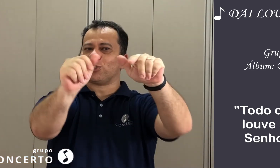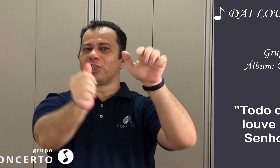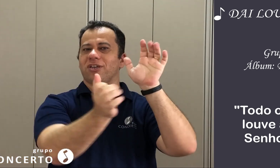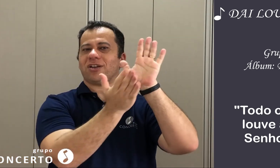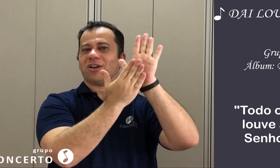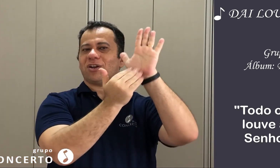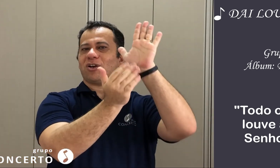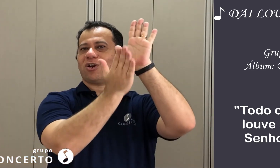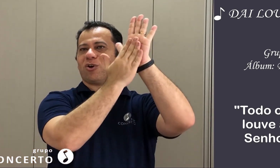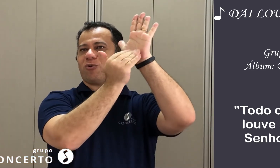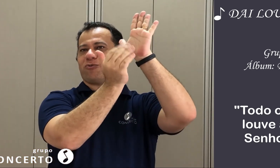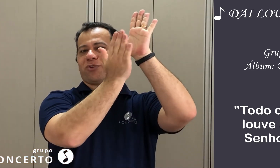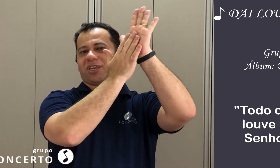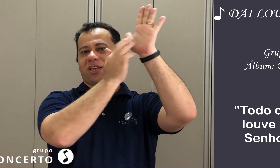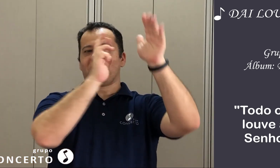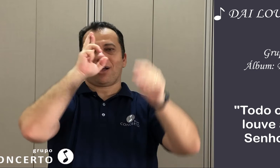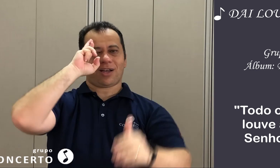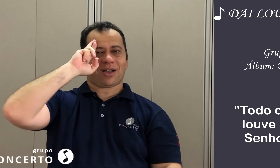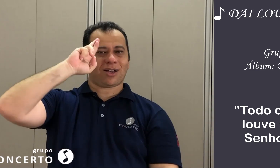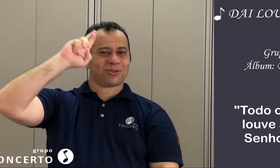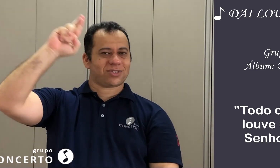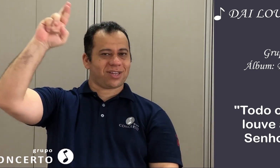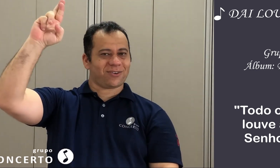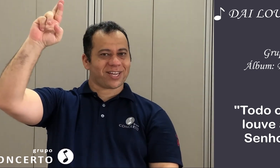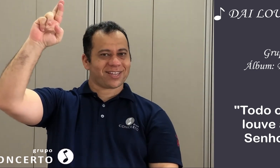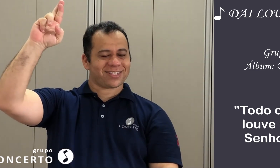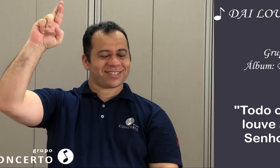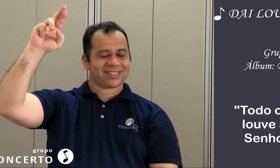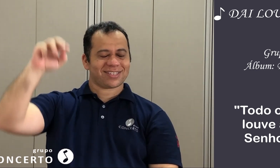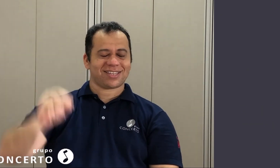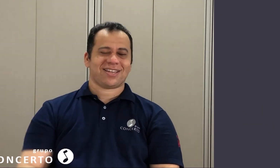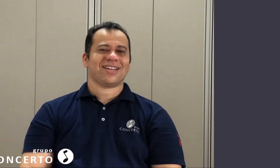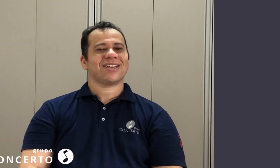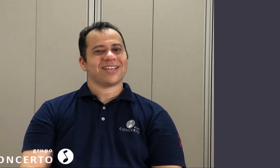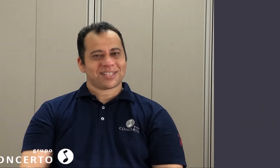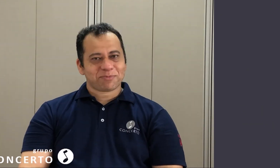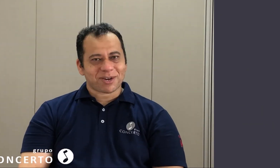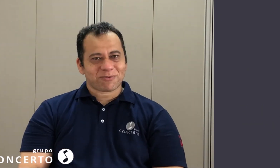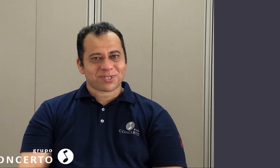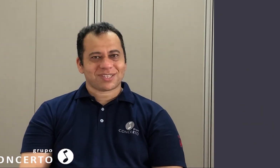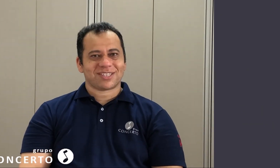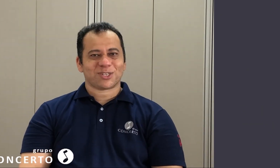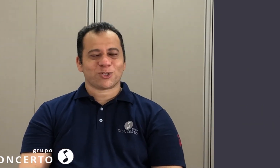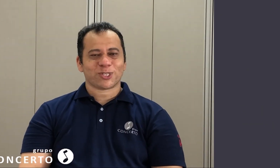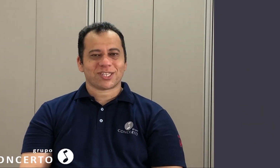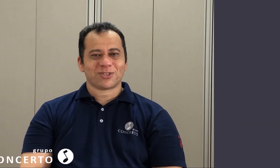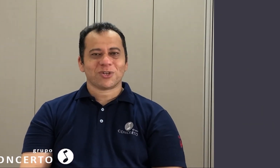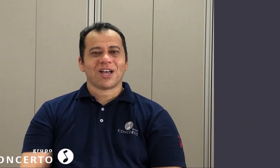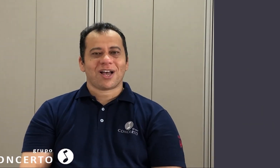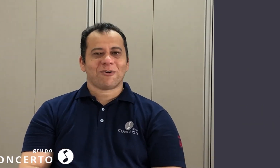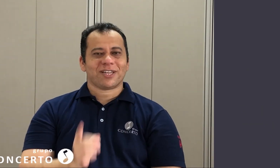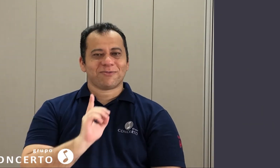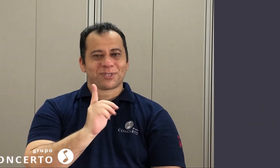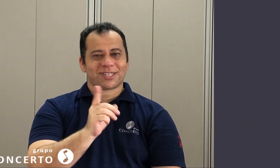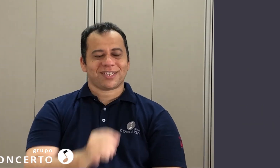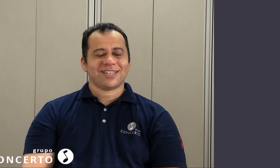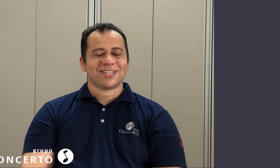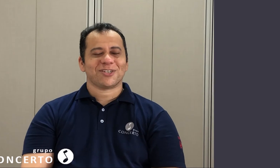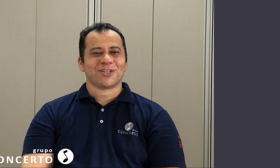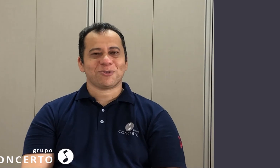ser louve ao Senhor. Espero que você esteja gostando. Aguardo você no nosso